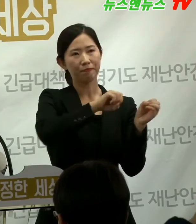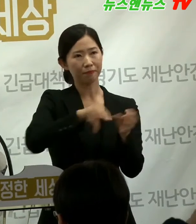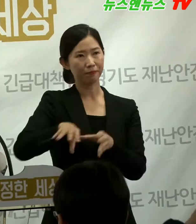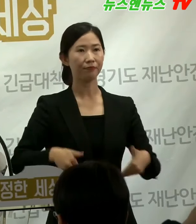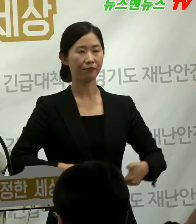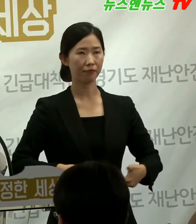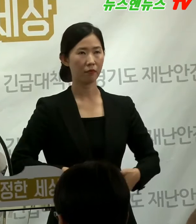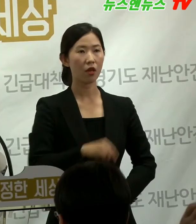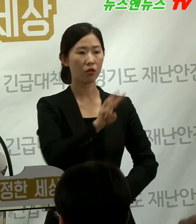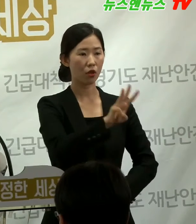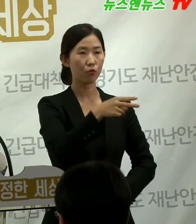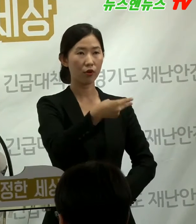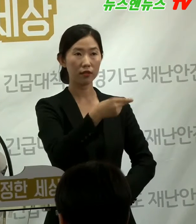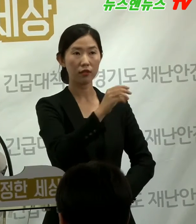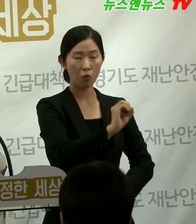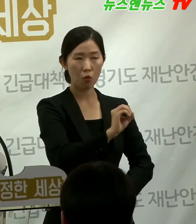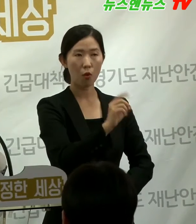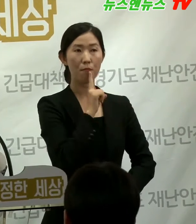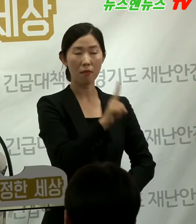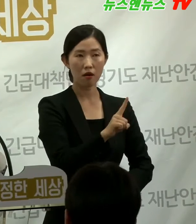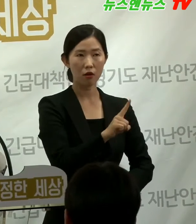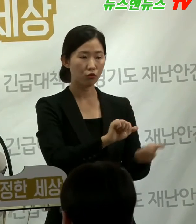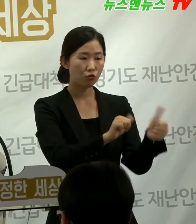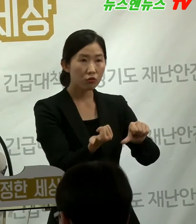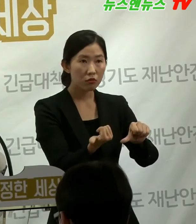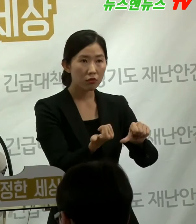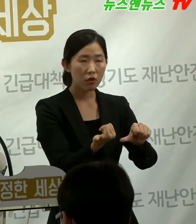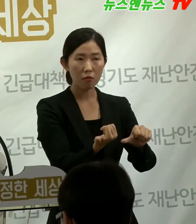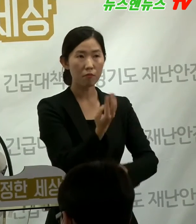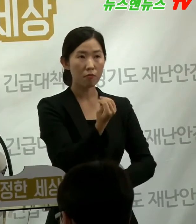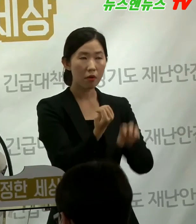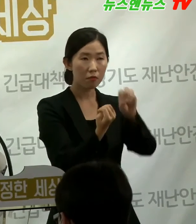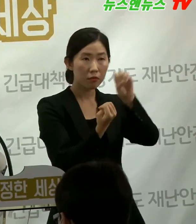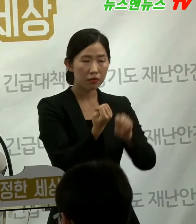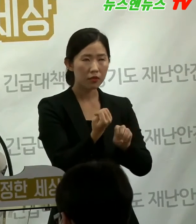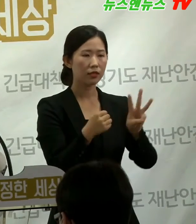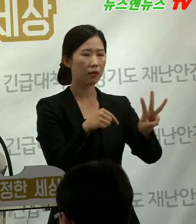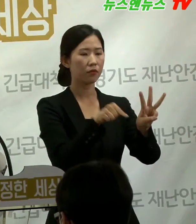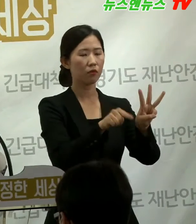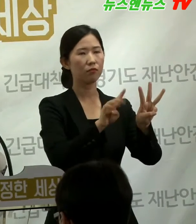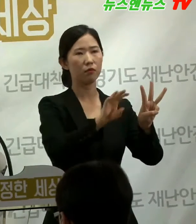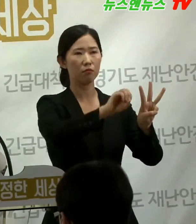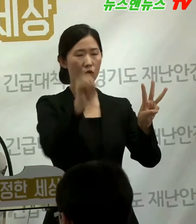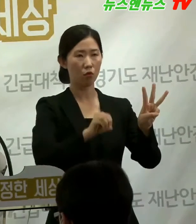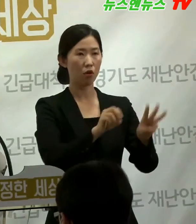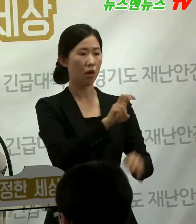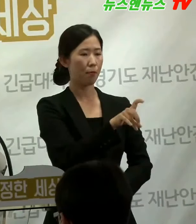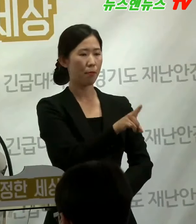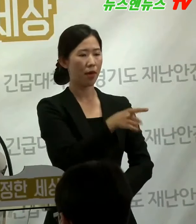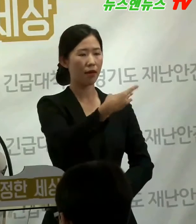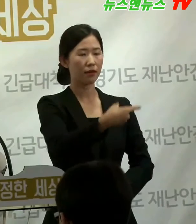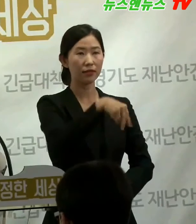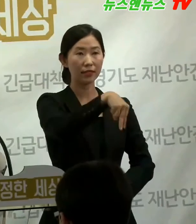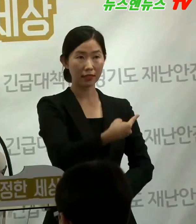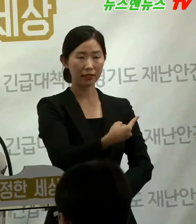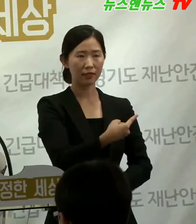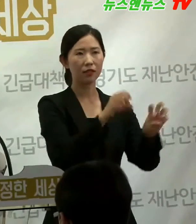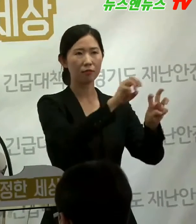WHO가 밝힌 코로나19의 치명률은 3.4%로 메르스의 30%, 사스의 10%에